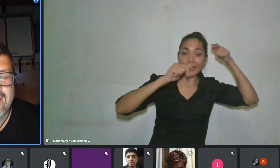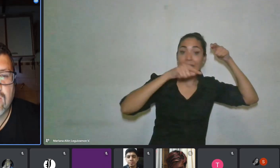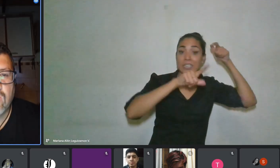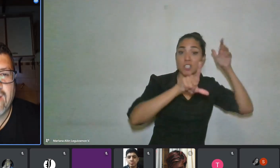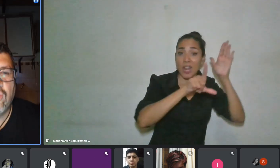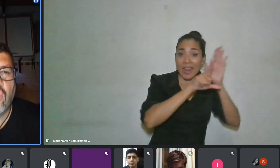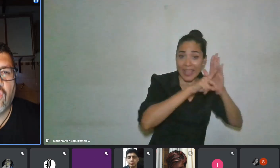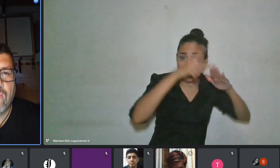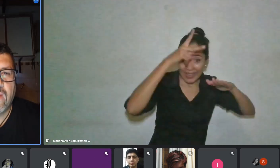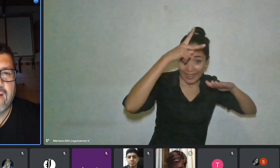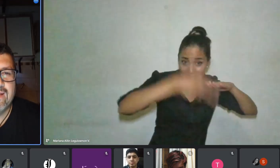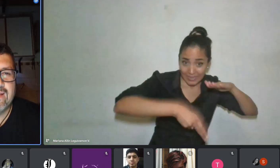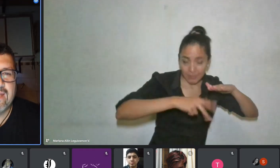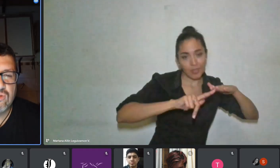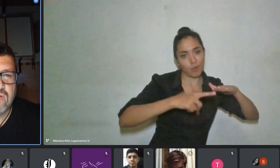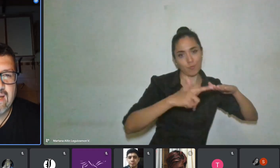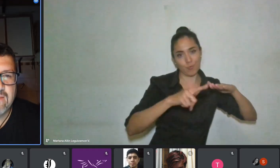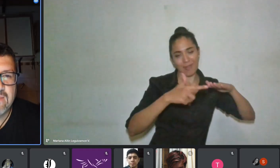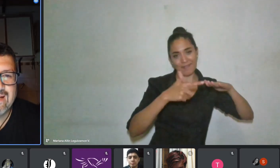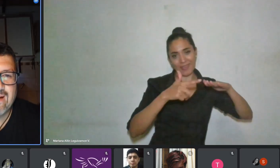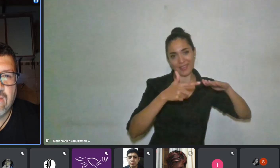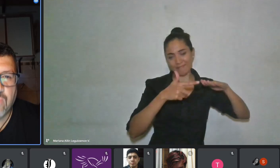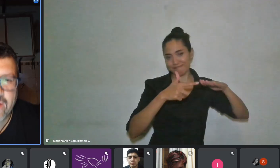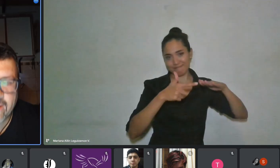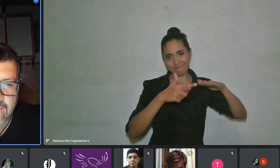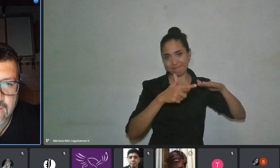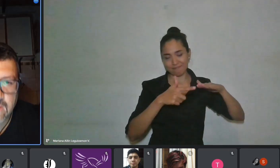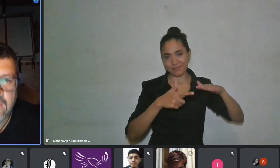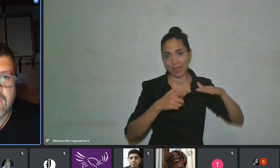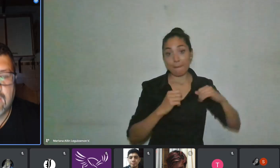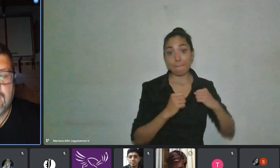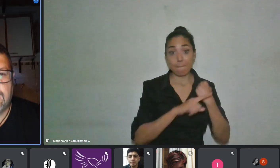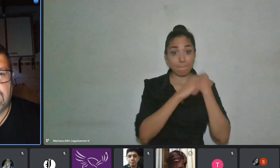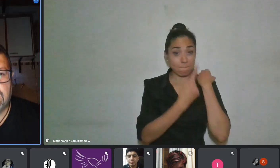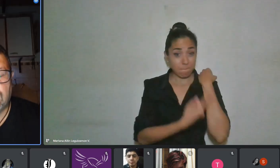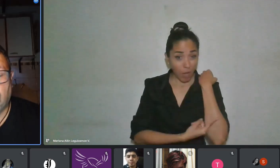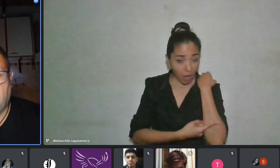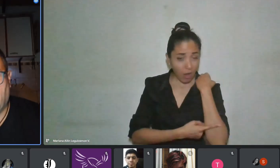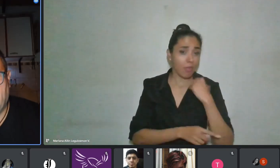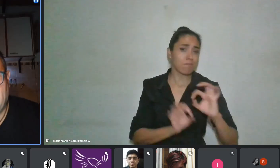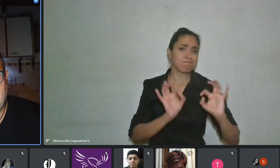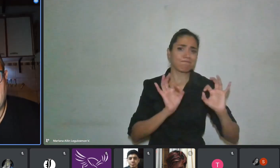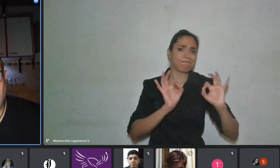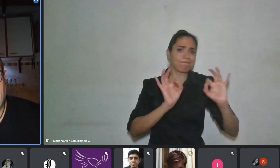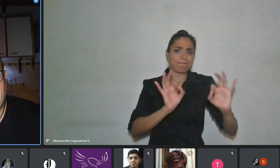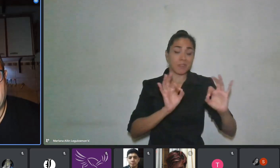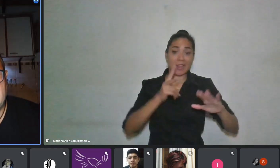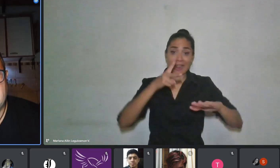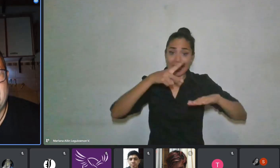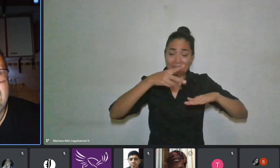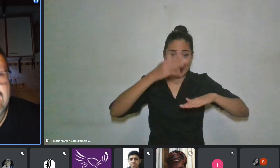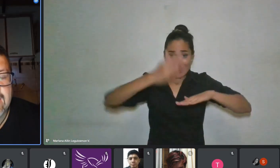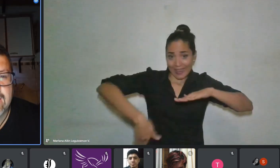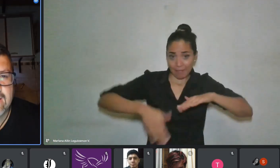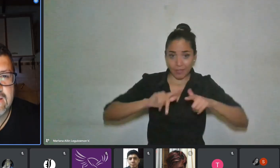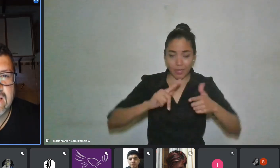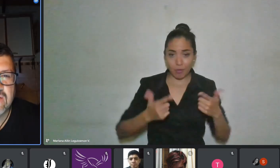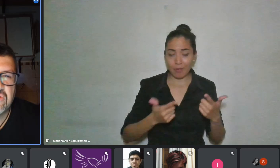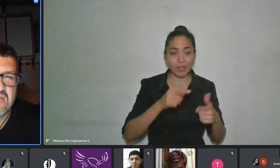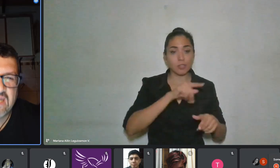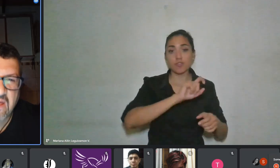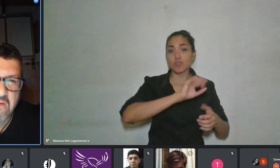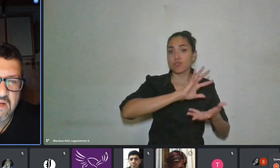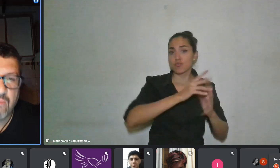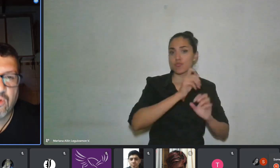había ninguna norma que a ellos les limitara el poder. Su forma de elección era casi sanguínea, es decir, que